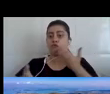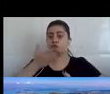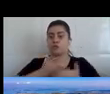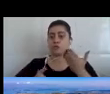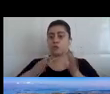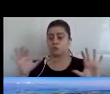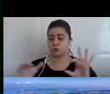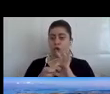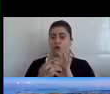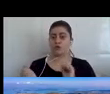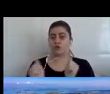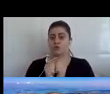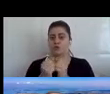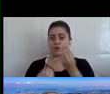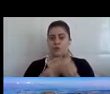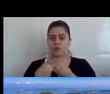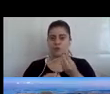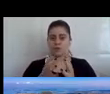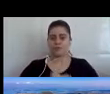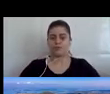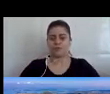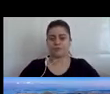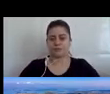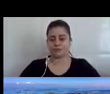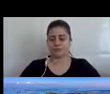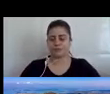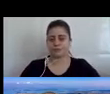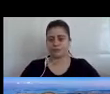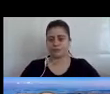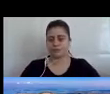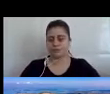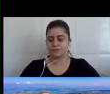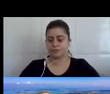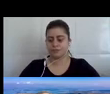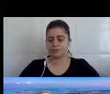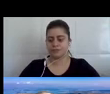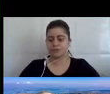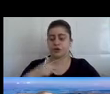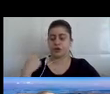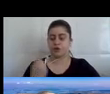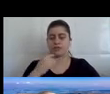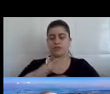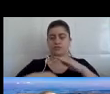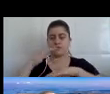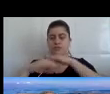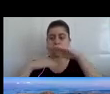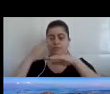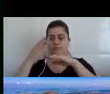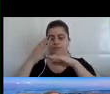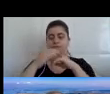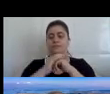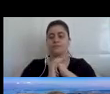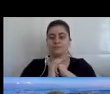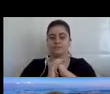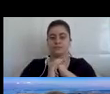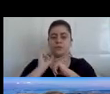rural-urbano. Então, dentro dessas relações, a gente desenvolveu uma abordagem de